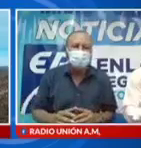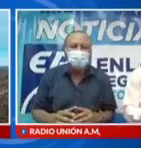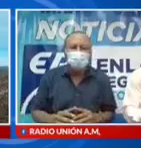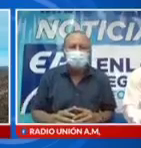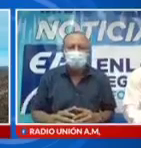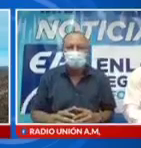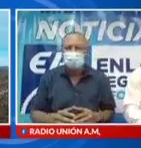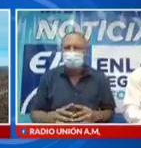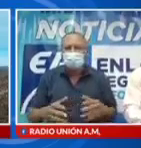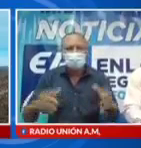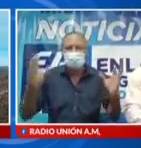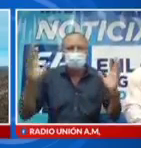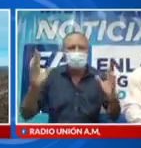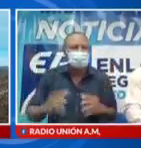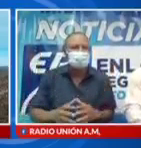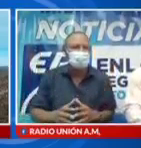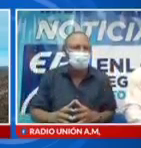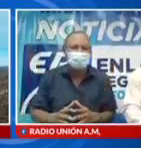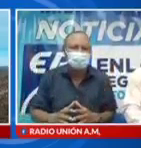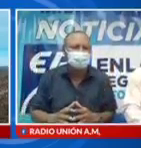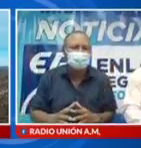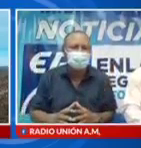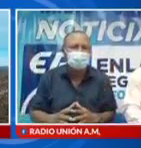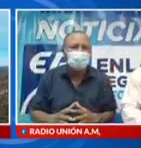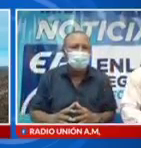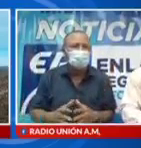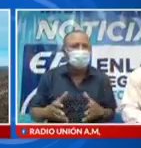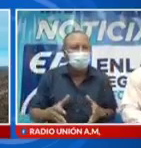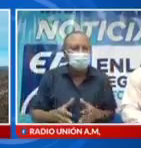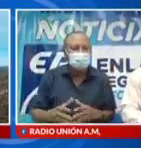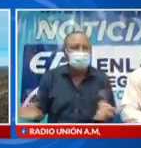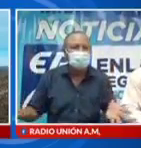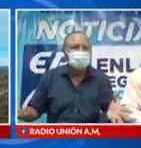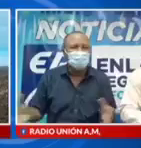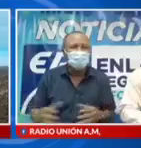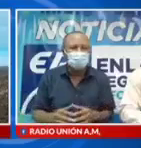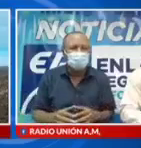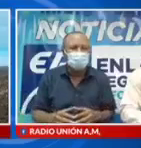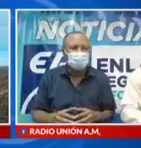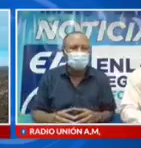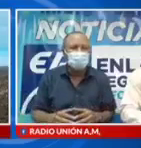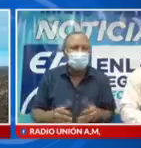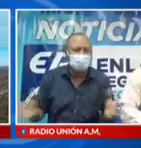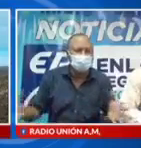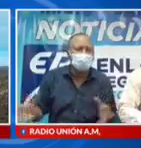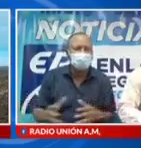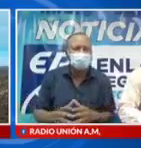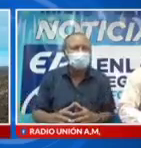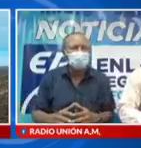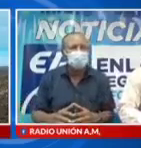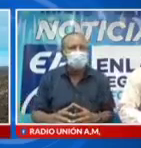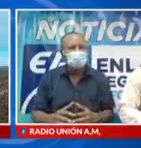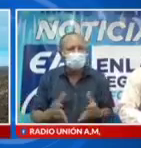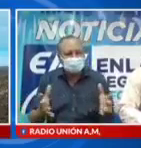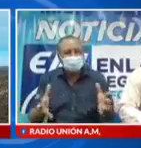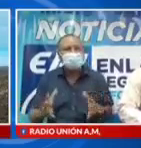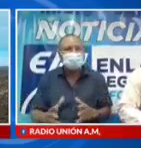de, ¿cuánto? 40, 50 que están con grillete, prófugos, otros